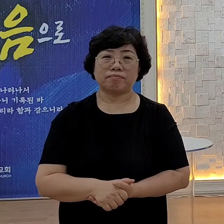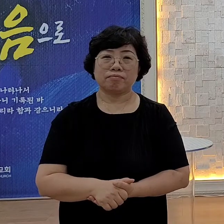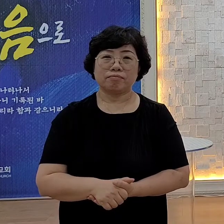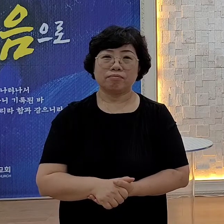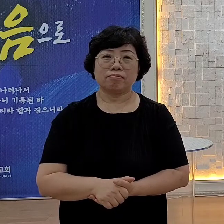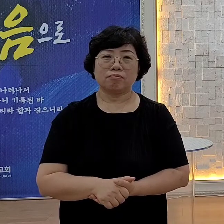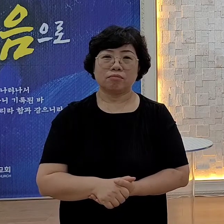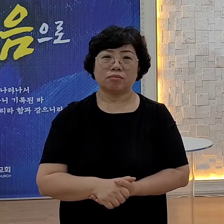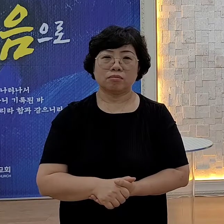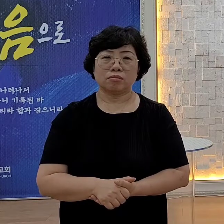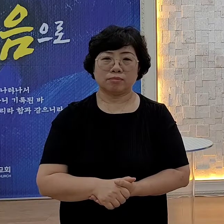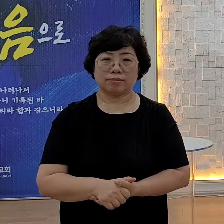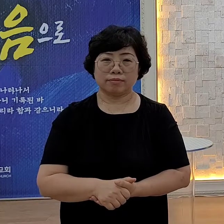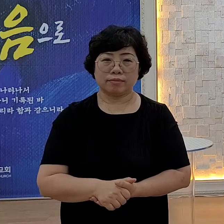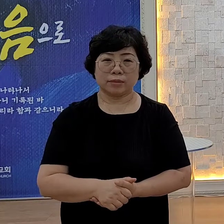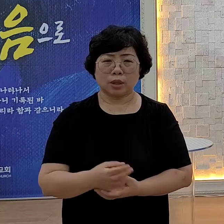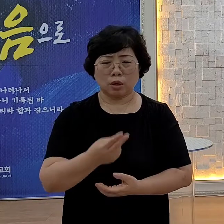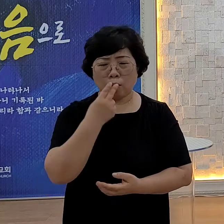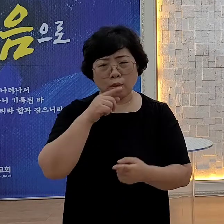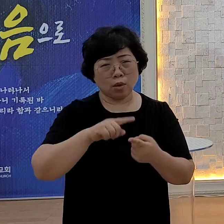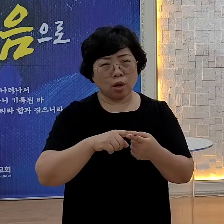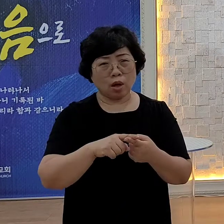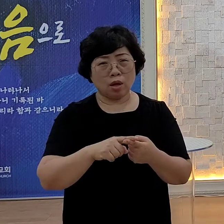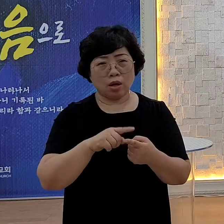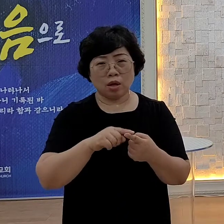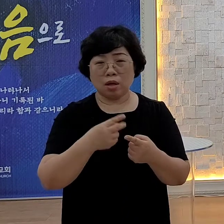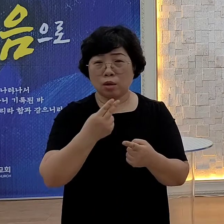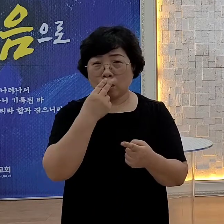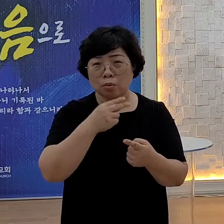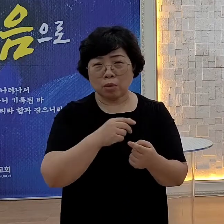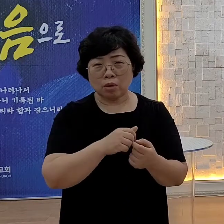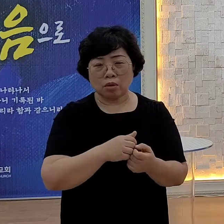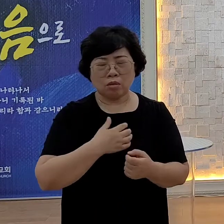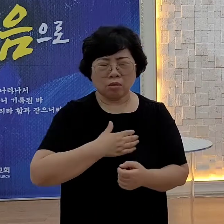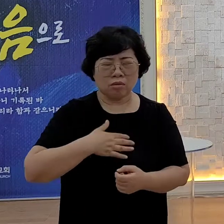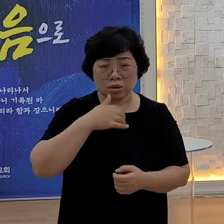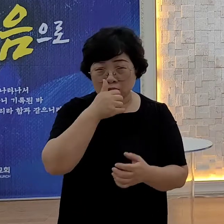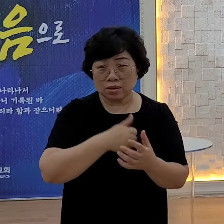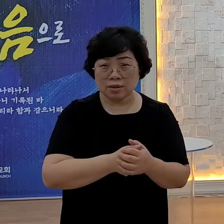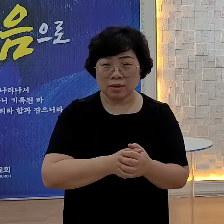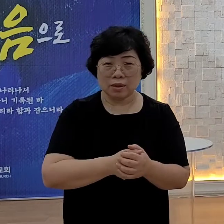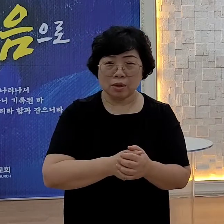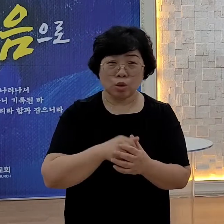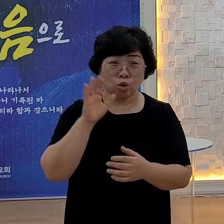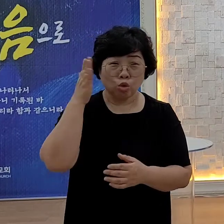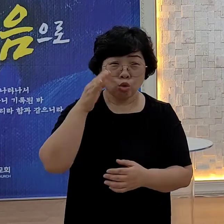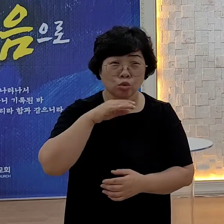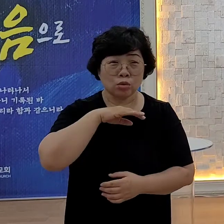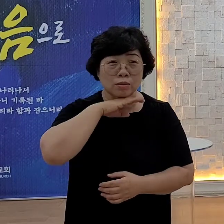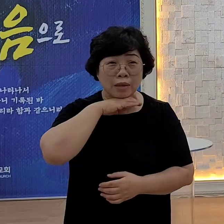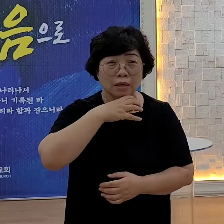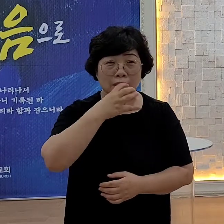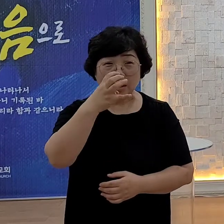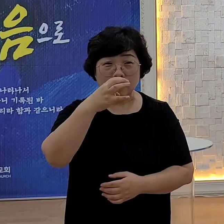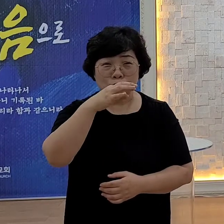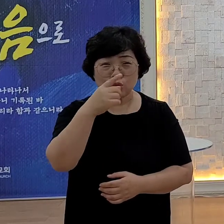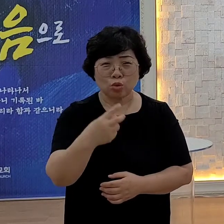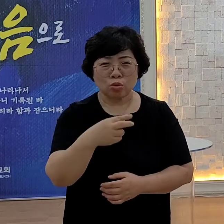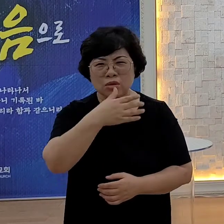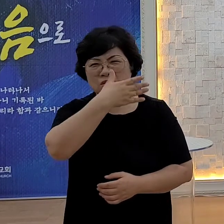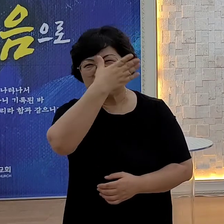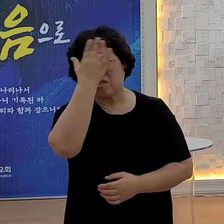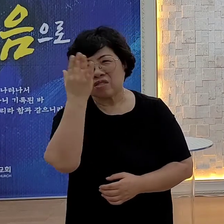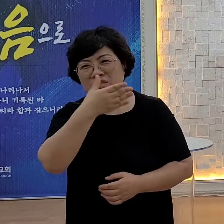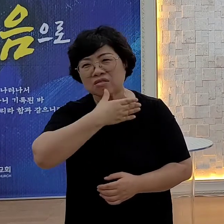어떻게 보장합니까? 아니, 요즘 한 40살만 돼도 나이 많다고 노산이라 그러는데,